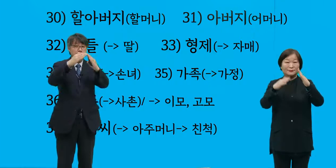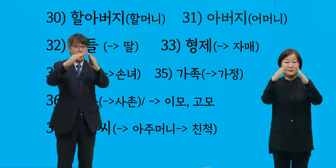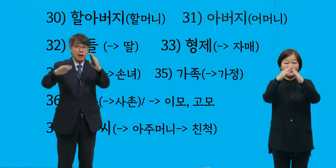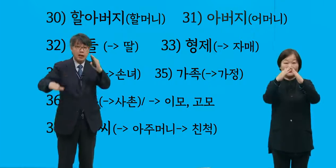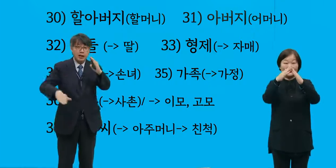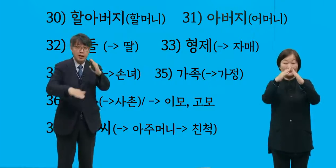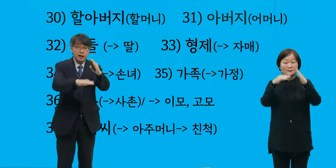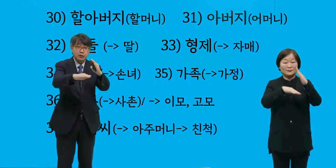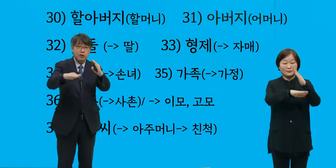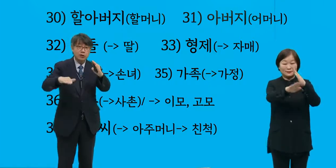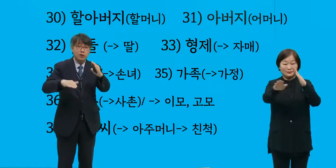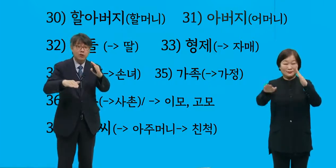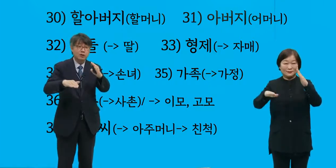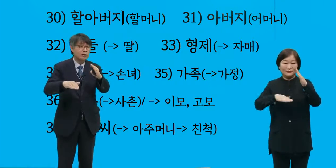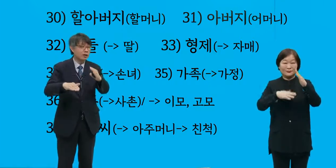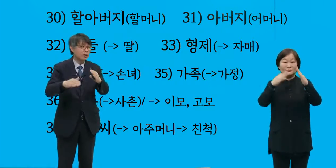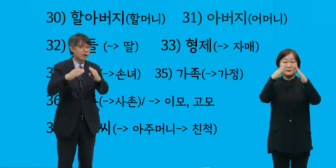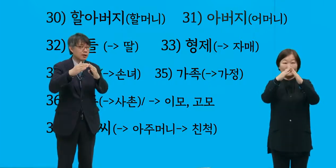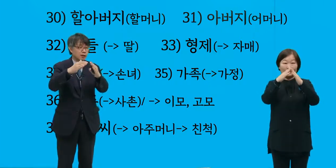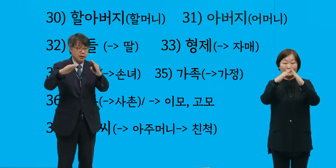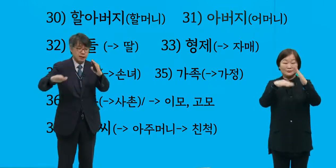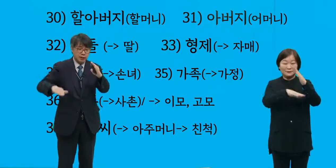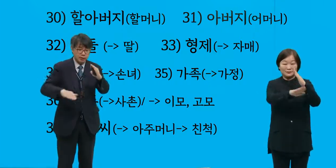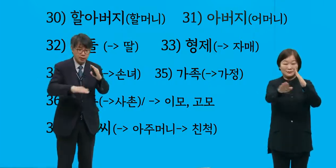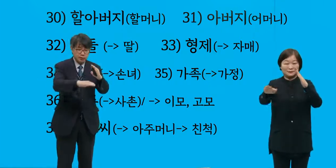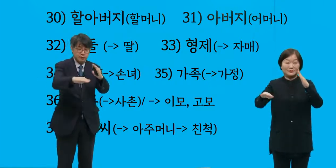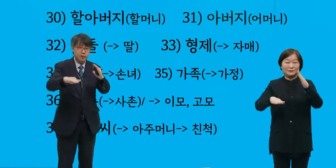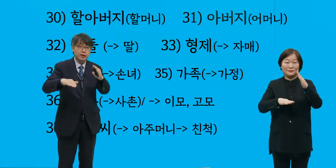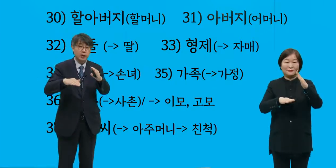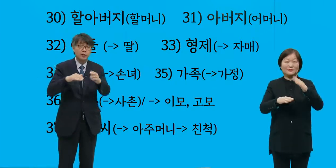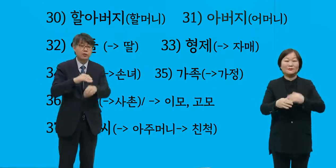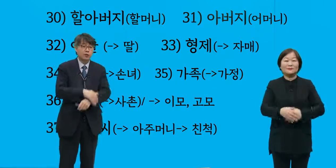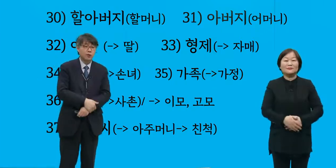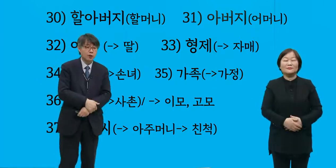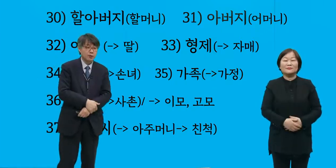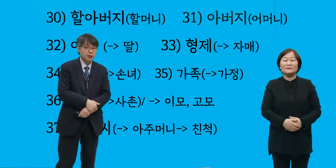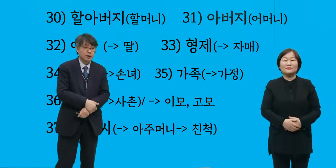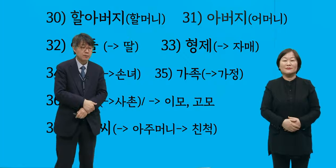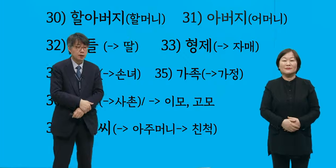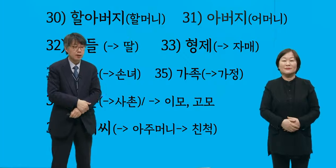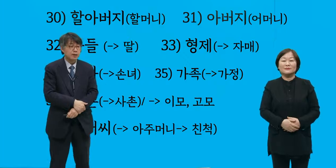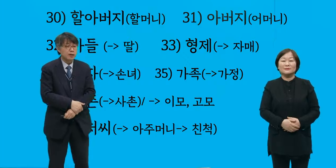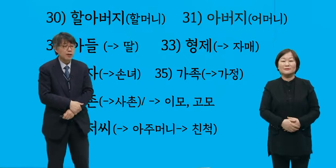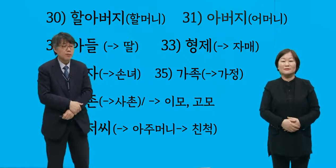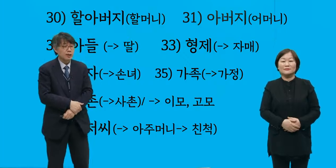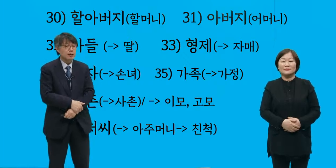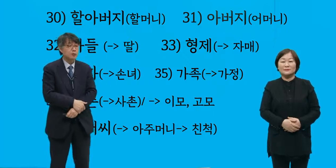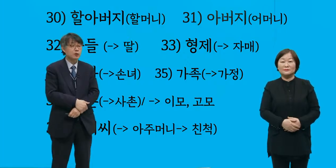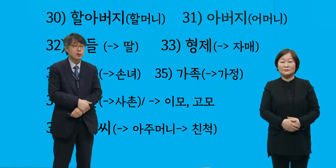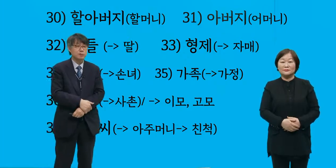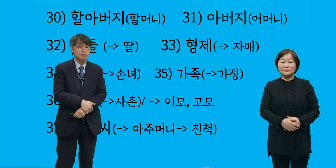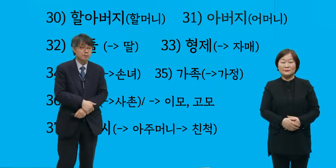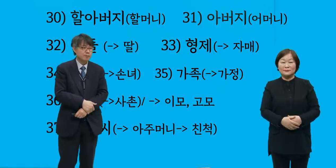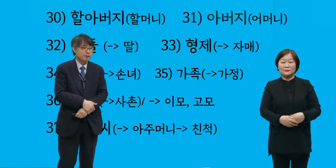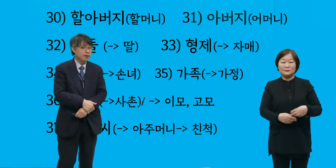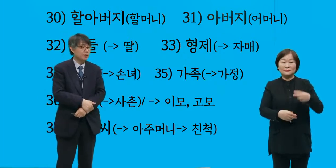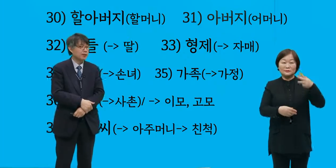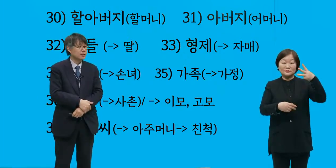자, 가정. 이렇게 가정. 네. 이렇게 표현하시면 되겠습니다. 그 다음에 삼촌은